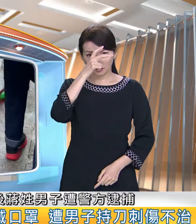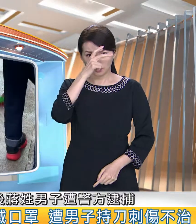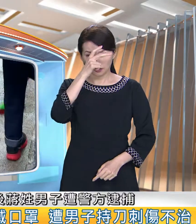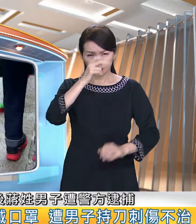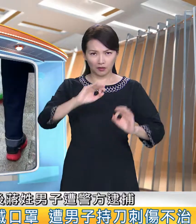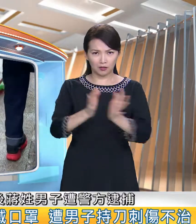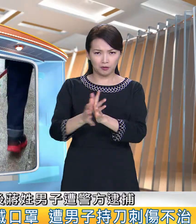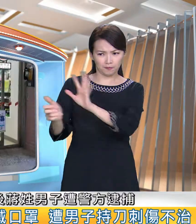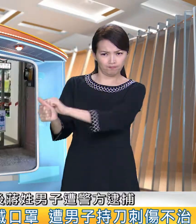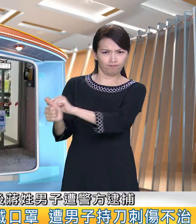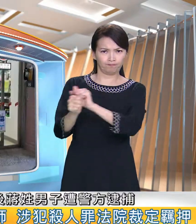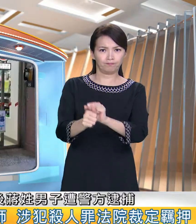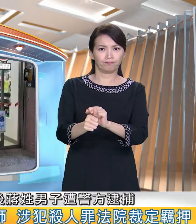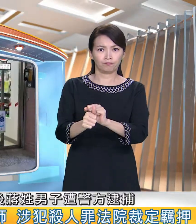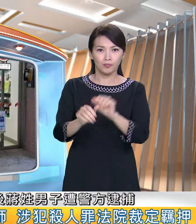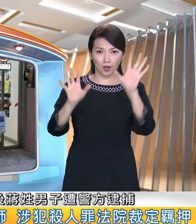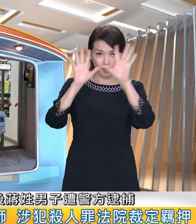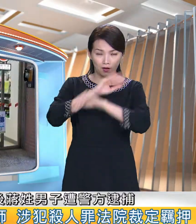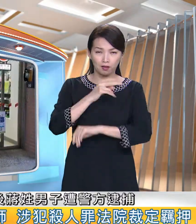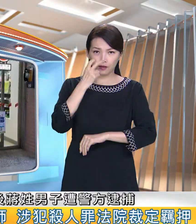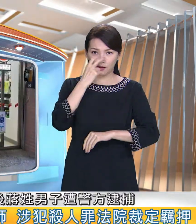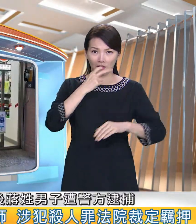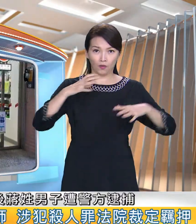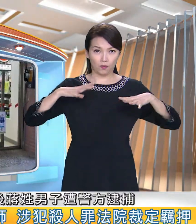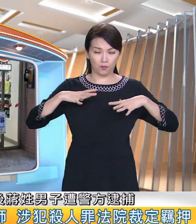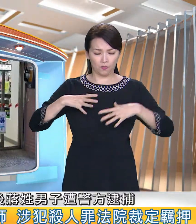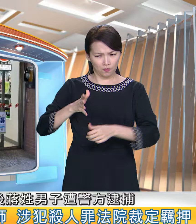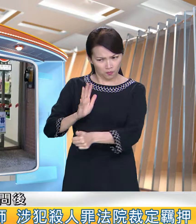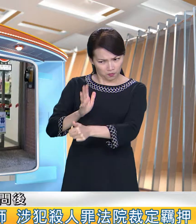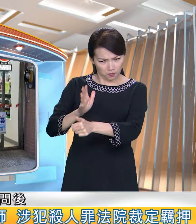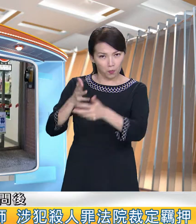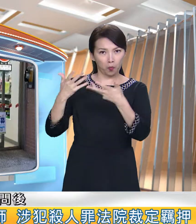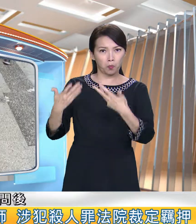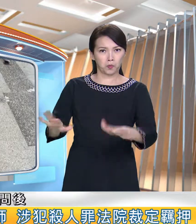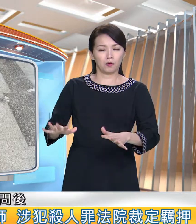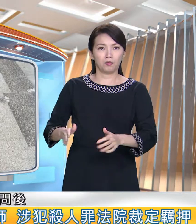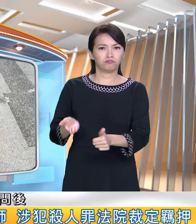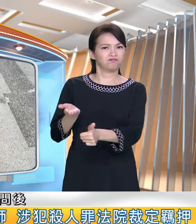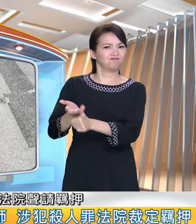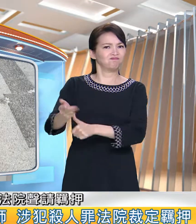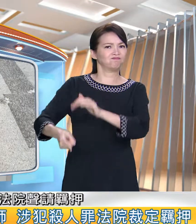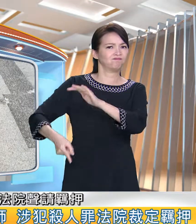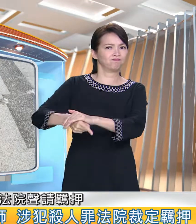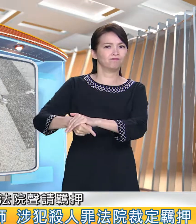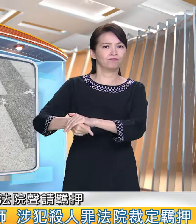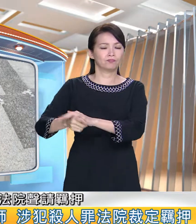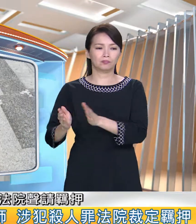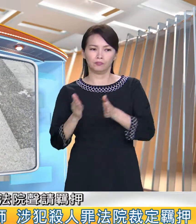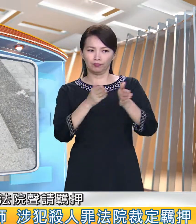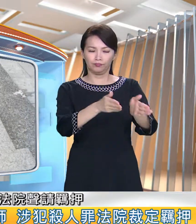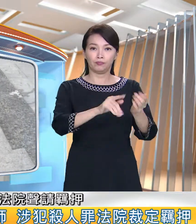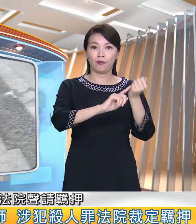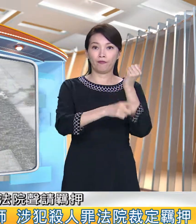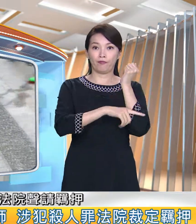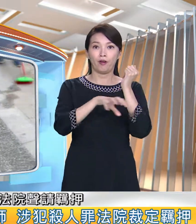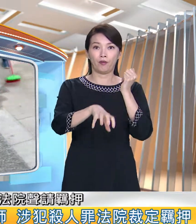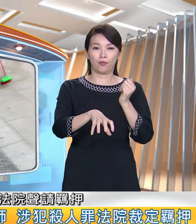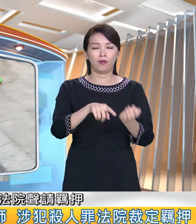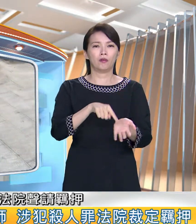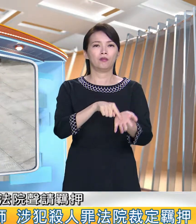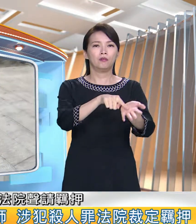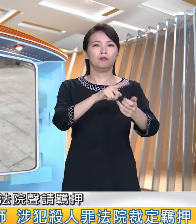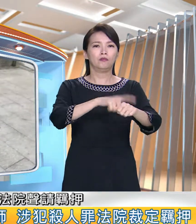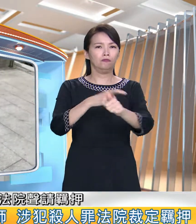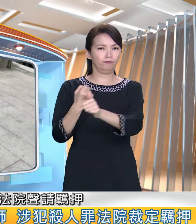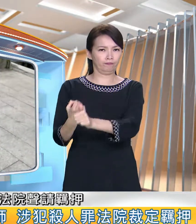后，蒋姓男子遭到警方逮捕。晚间，经过检方讯问之后，依杀人罪嫌向法